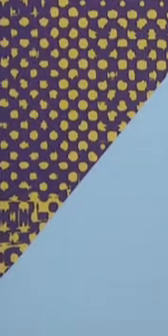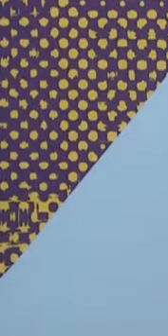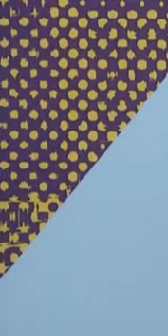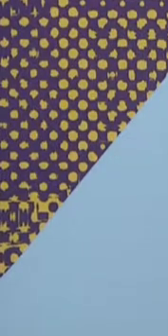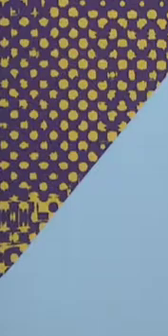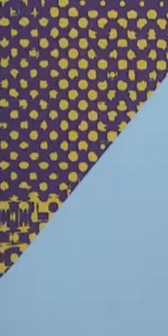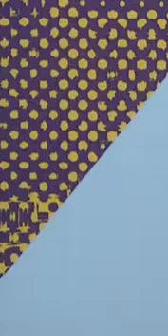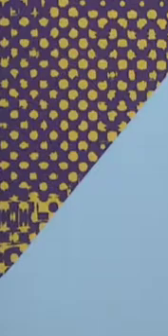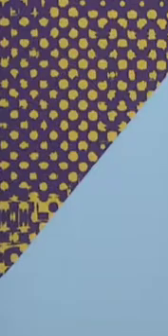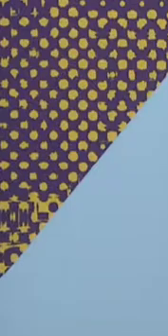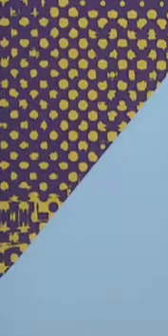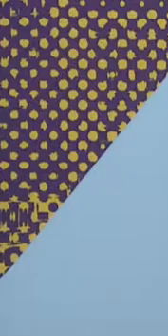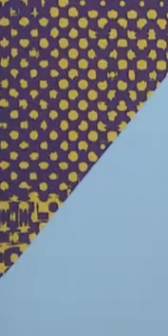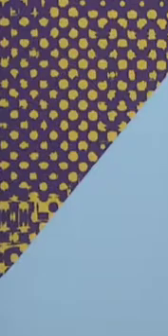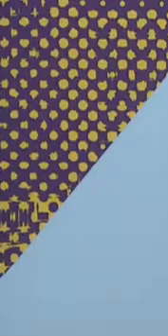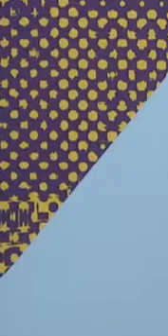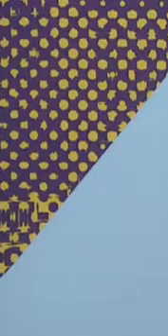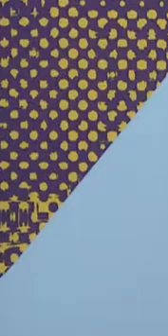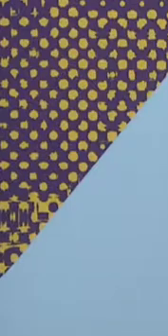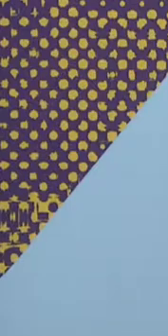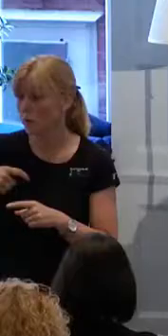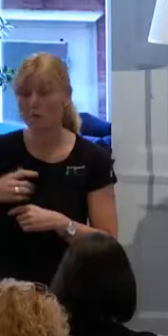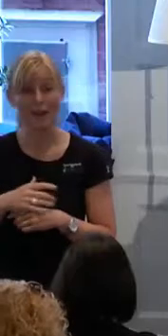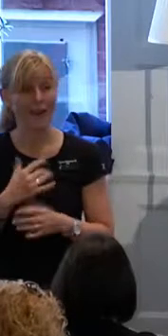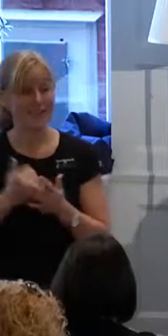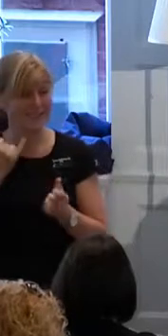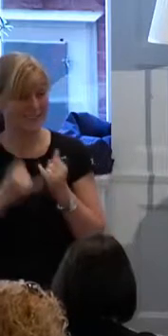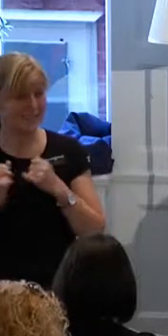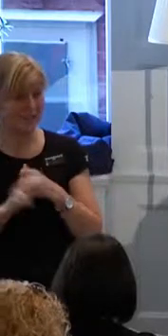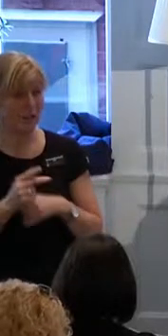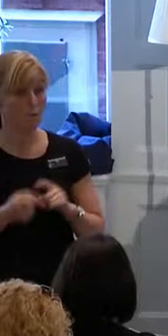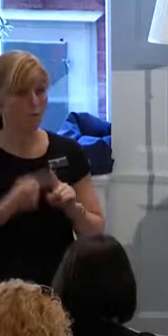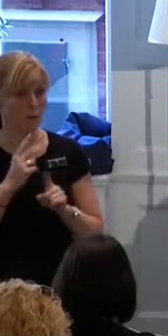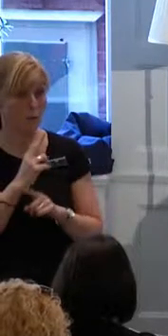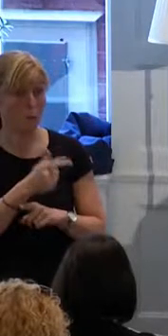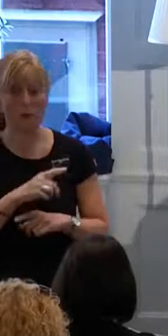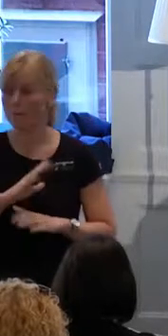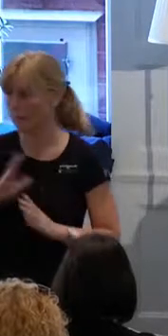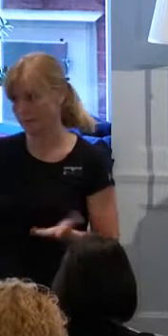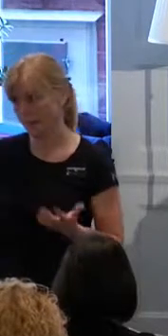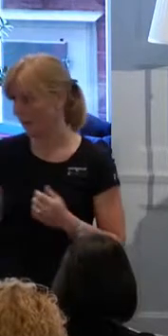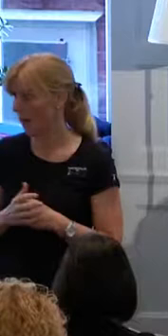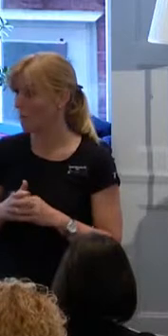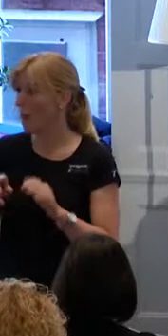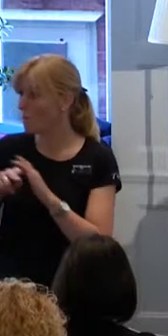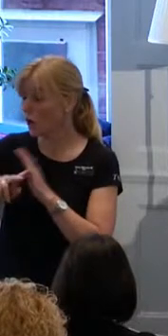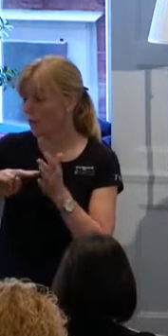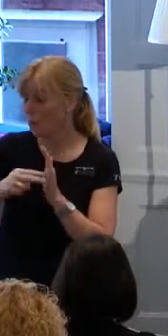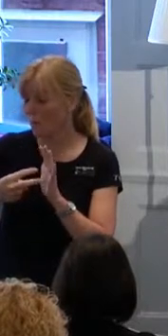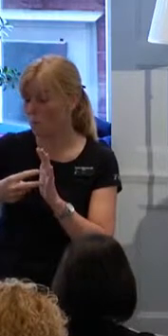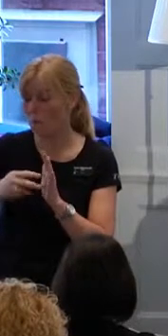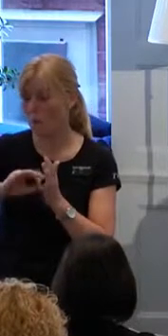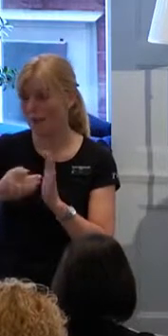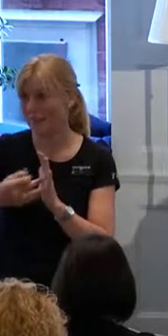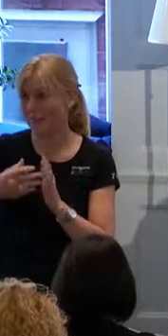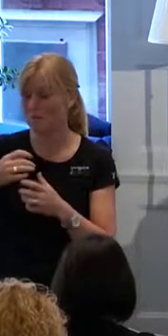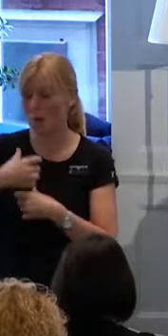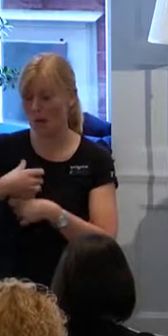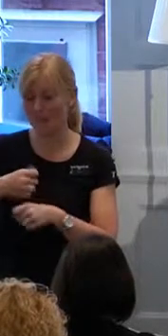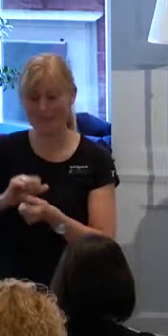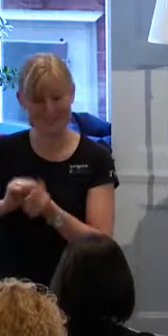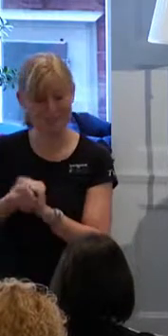i Sverige. Det här tror jag är väldigt positivt. Mm. Ingen sist in, först ut? Nej, man har inte det systemet. Det är med på i flyktingpolitiken, de jobbar på det. Ja, viset. Där har man